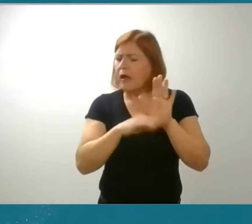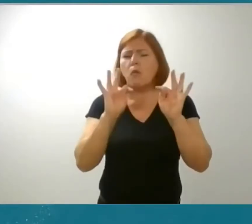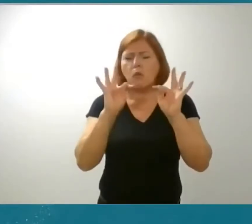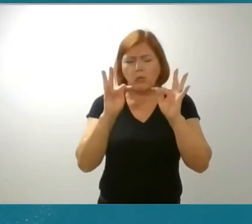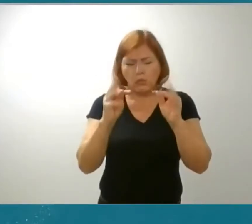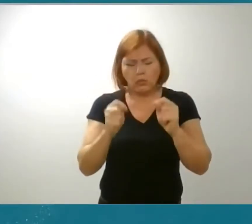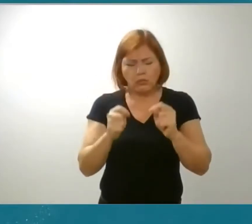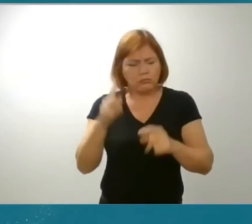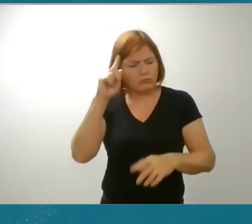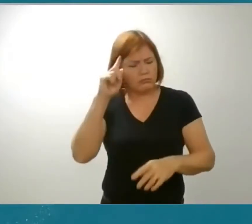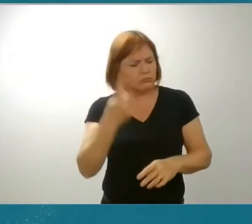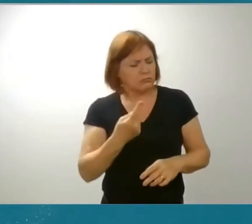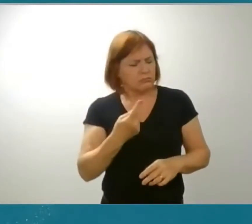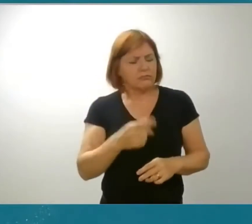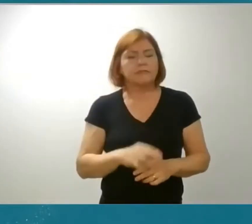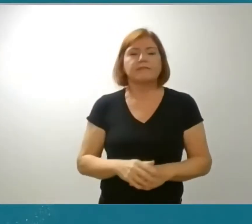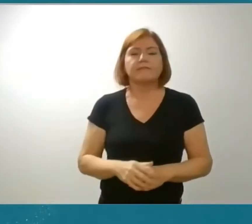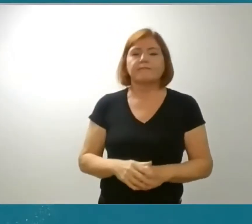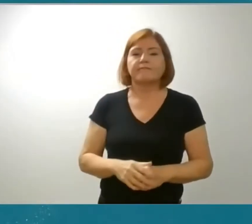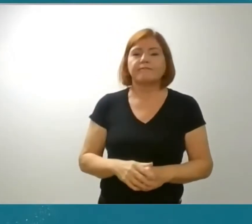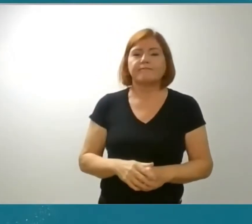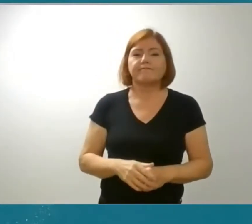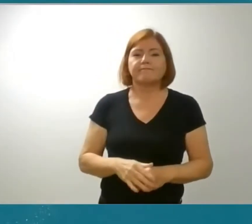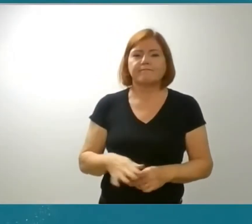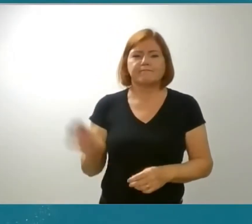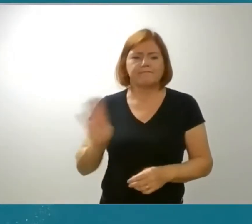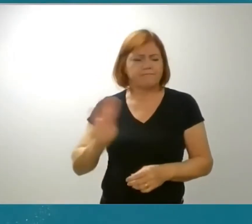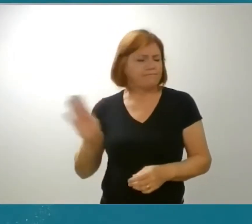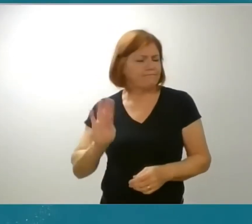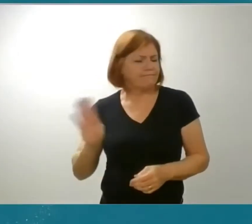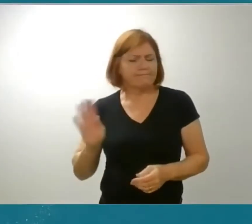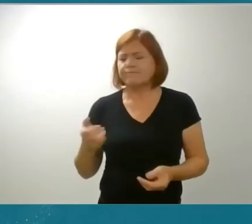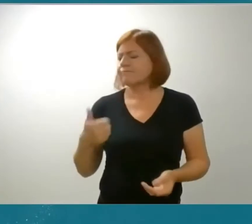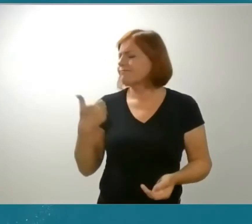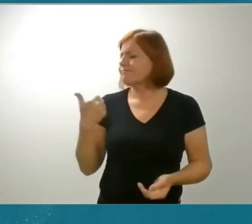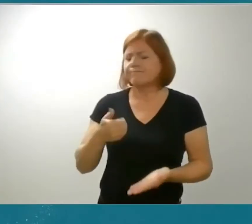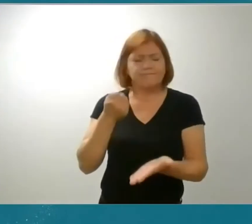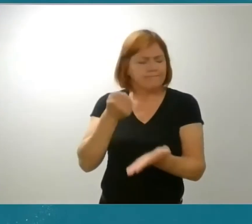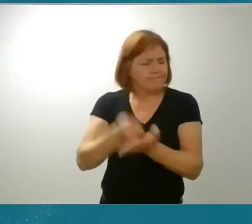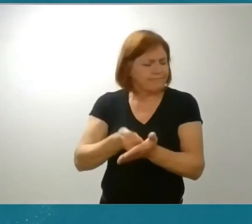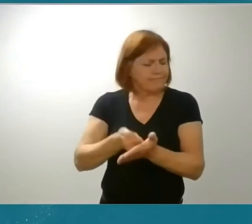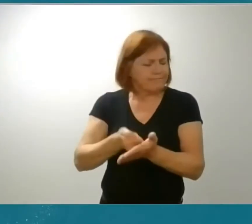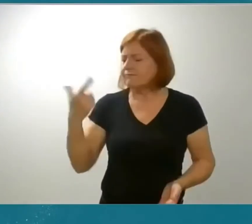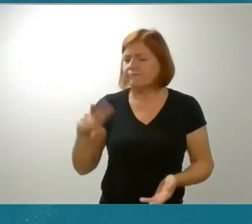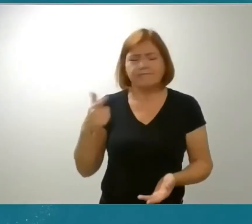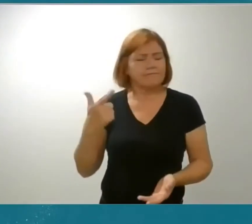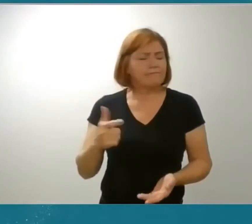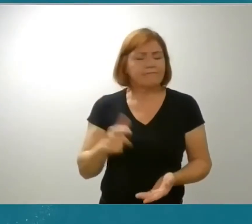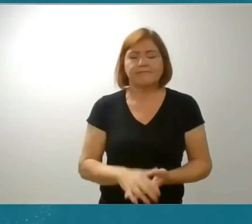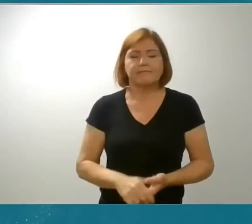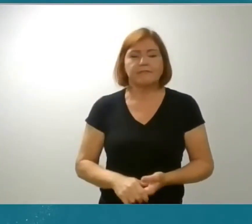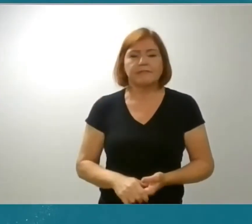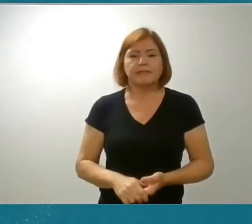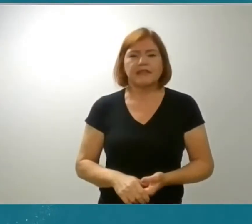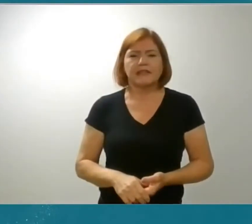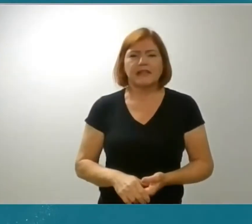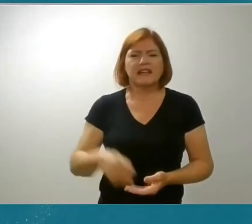isto. Ó Senhor Jesus. Por isso, irmãos, eu estou muito alegre, porque